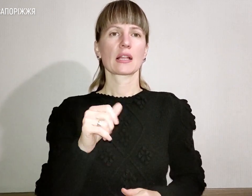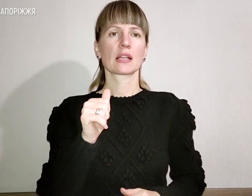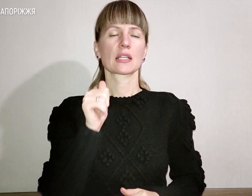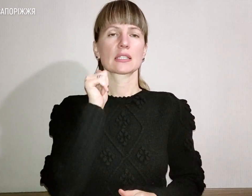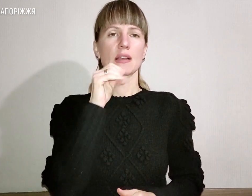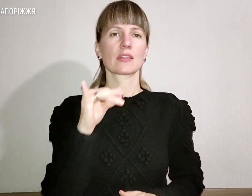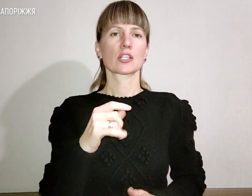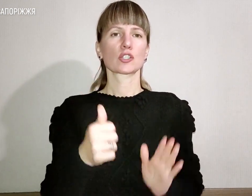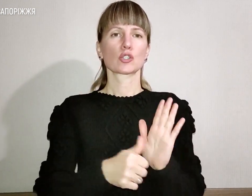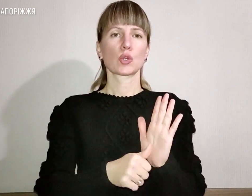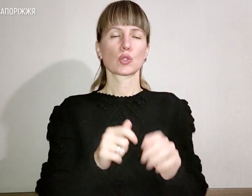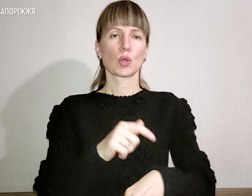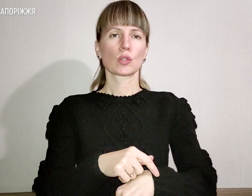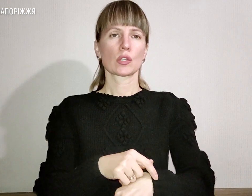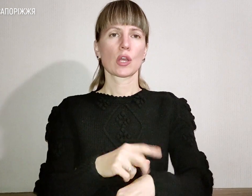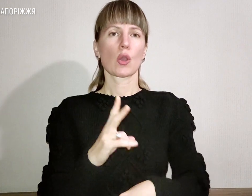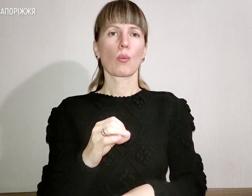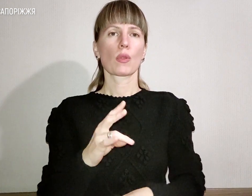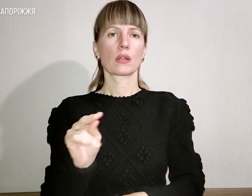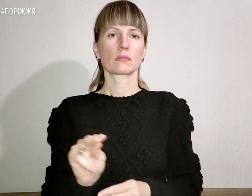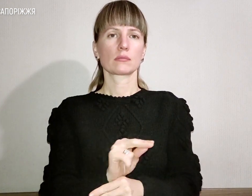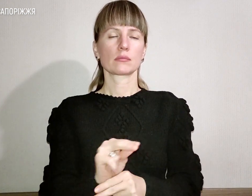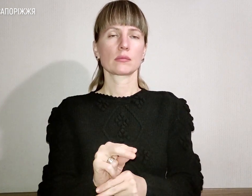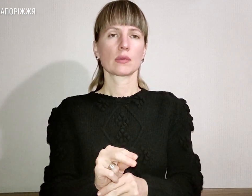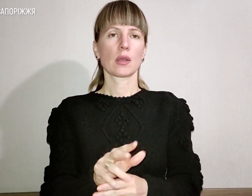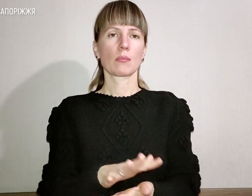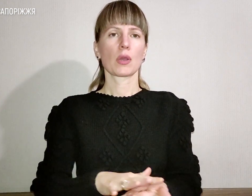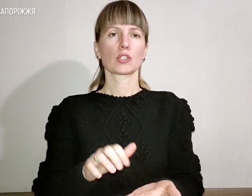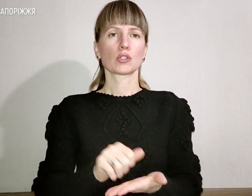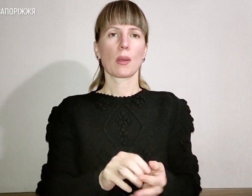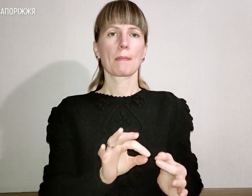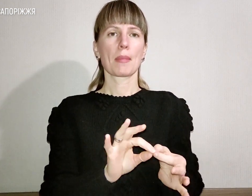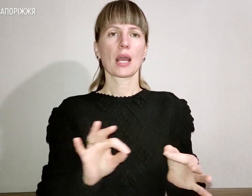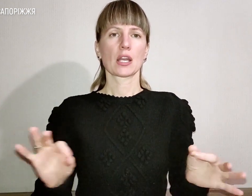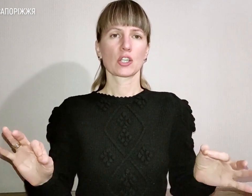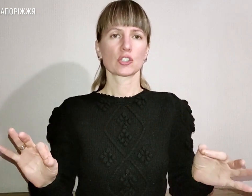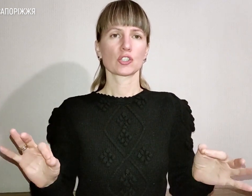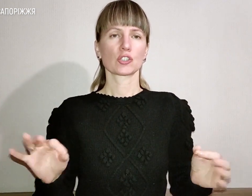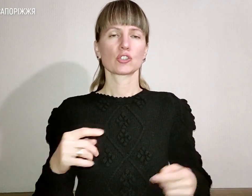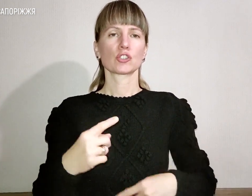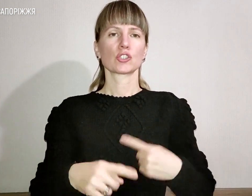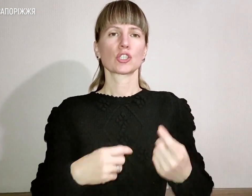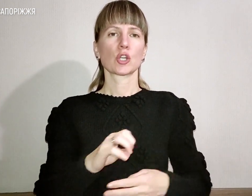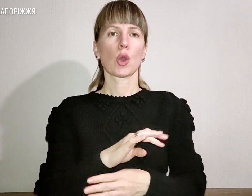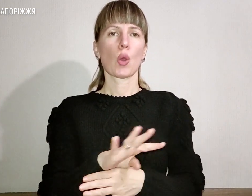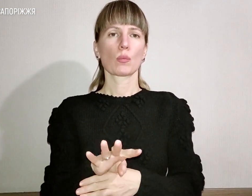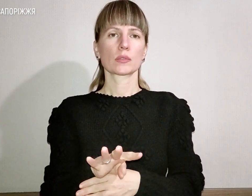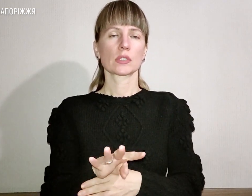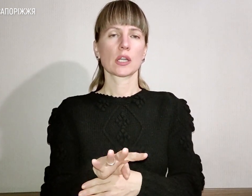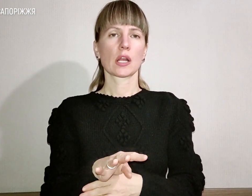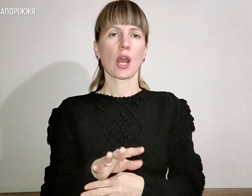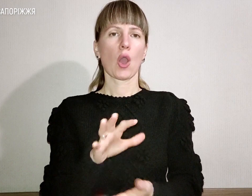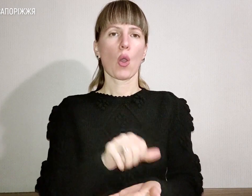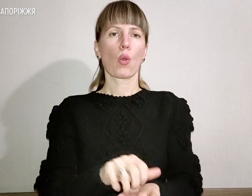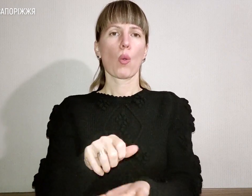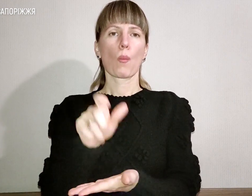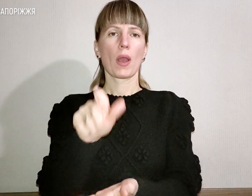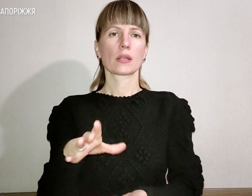години комунальники відремонтують пошкоджені мережі. Через обстріли окупантів була пошкоджена котельня